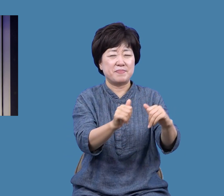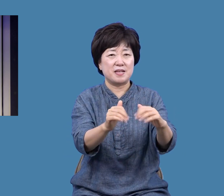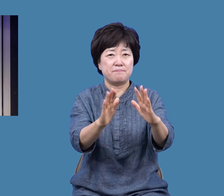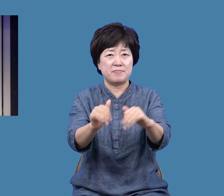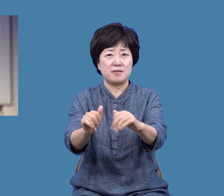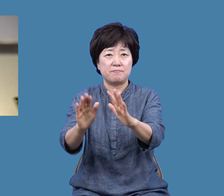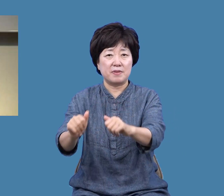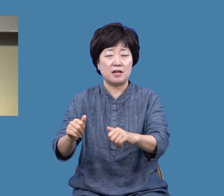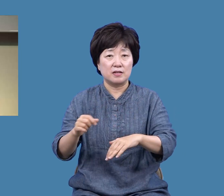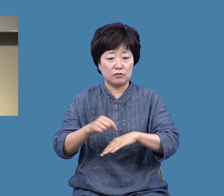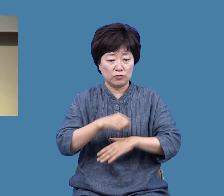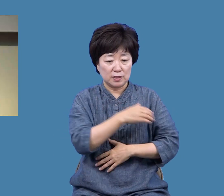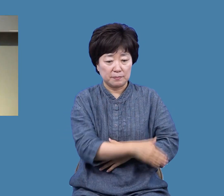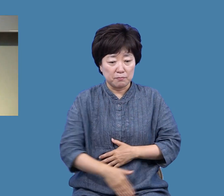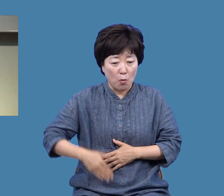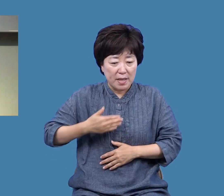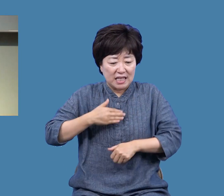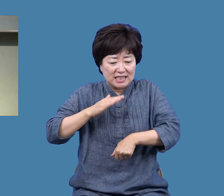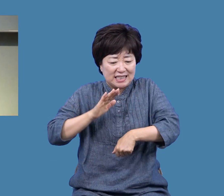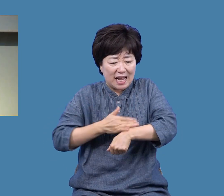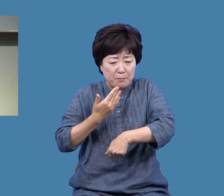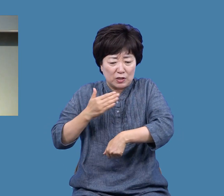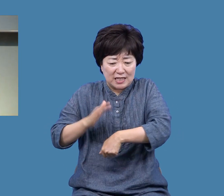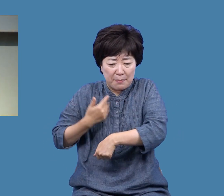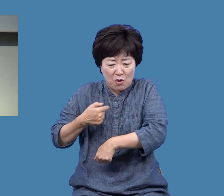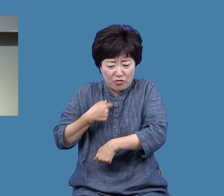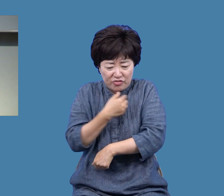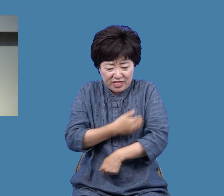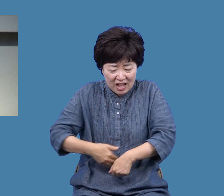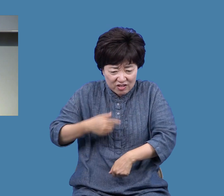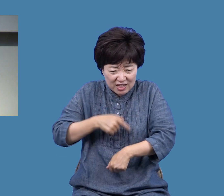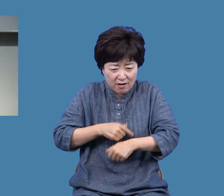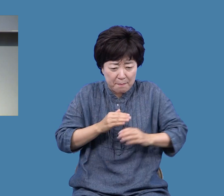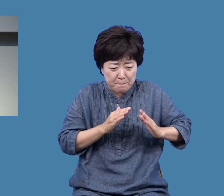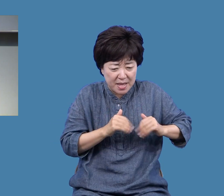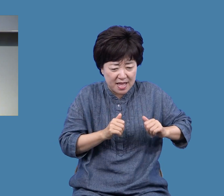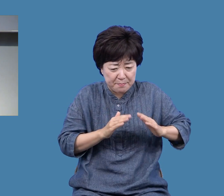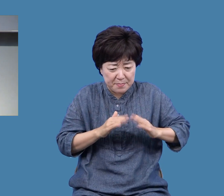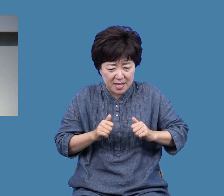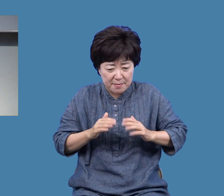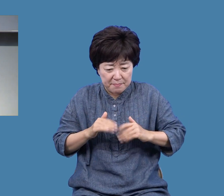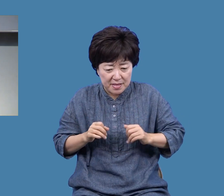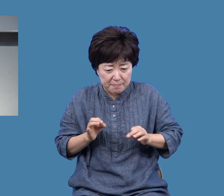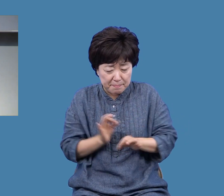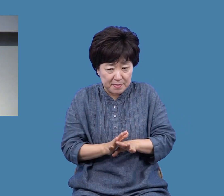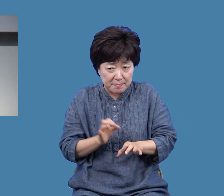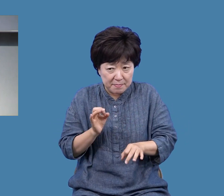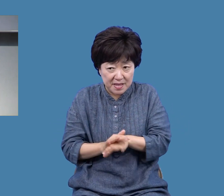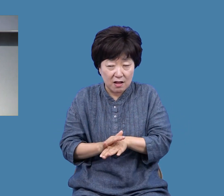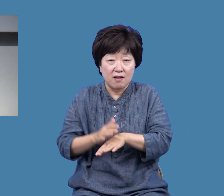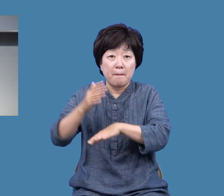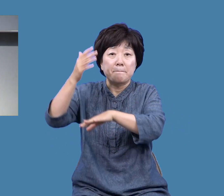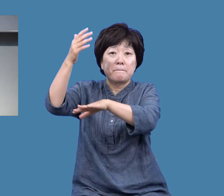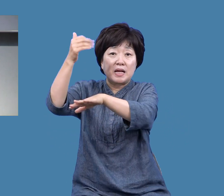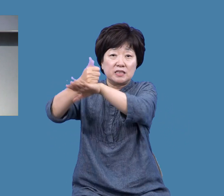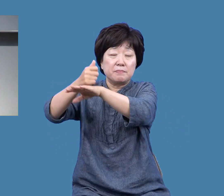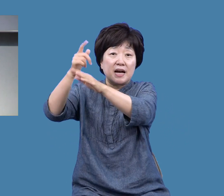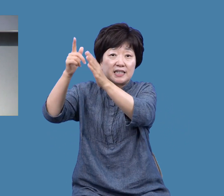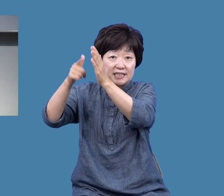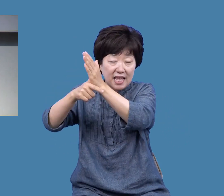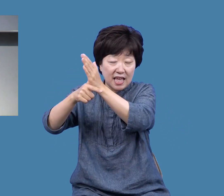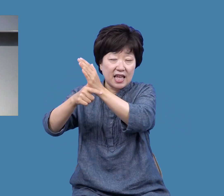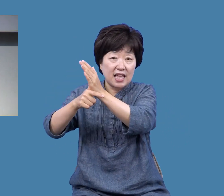우리 몸 안에 있는 잘못되어 있는 본능들을 결국 패하신다는 거예요. 패하시고 하나님께서 마지막 때 어떻게 하시냐면